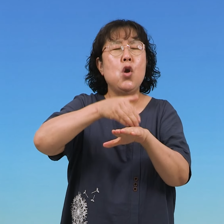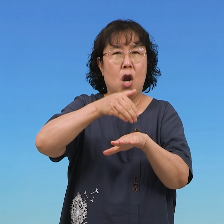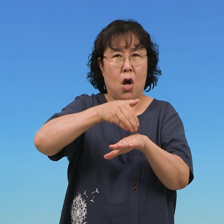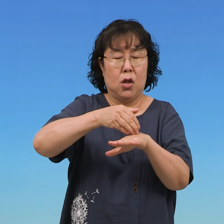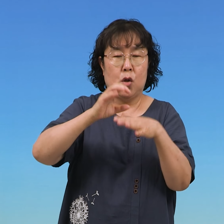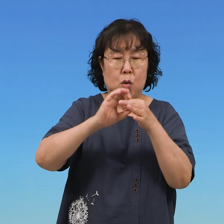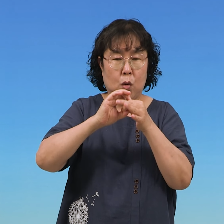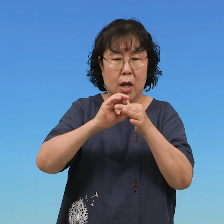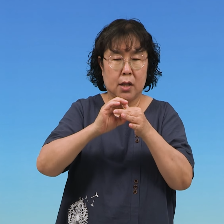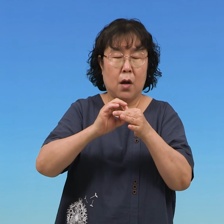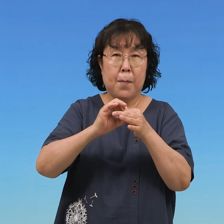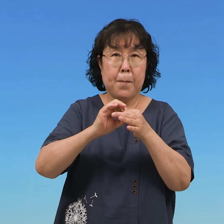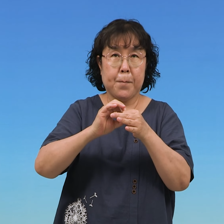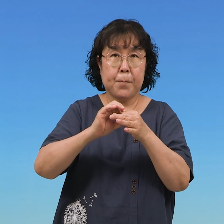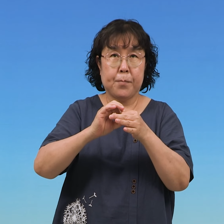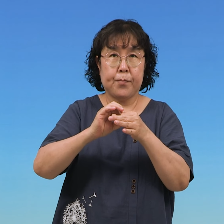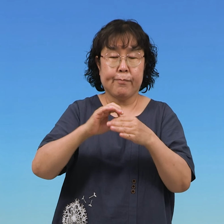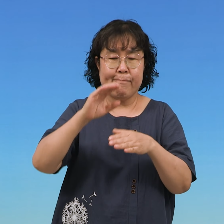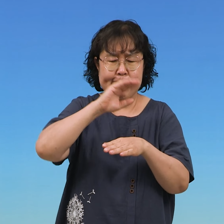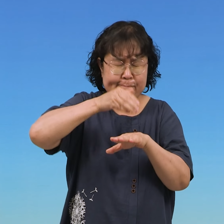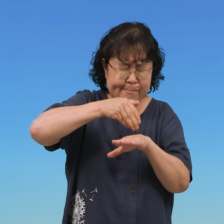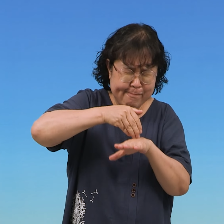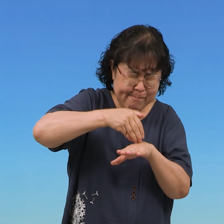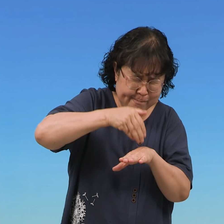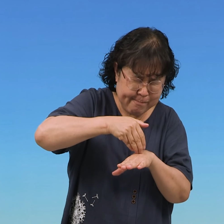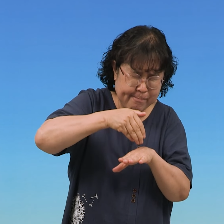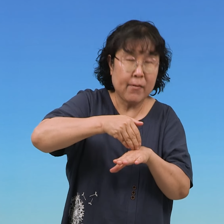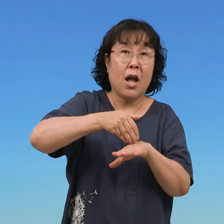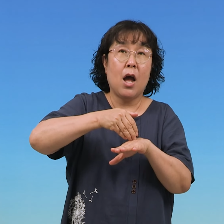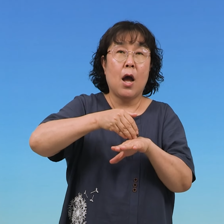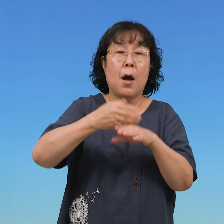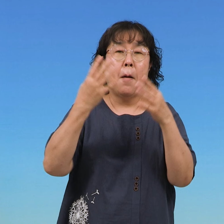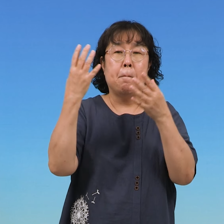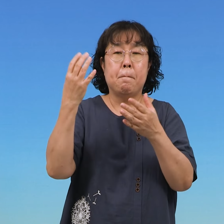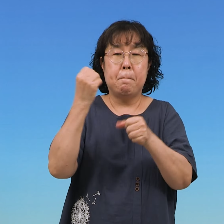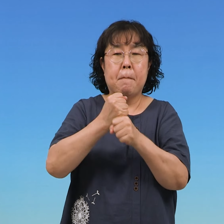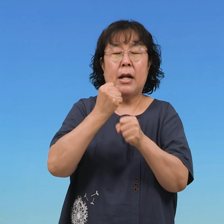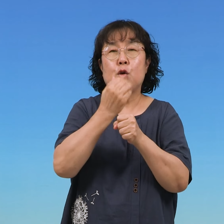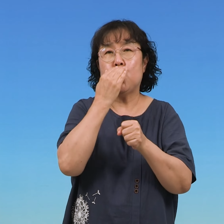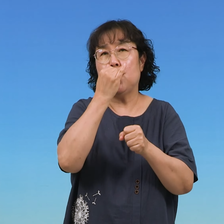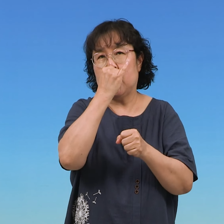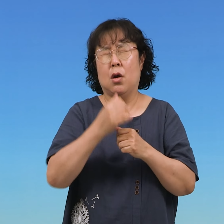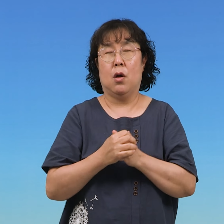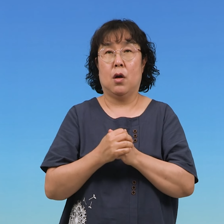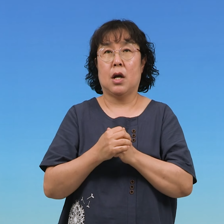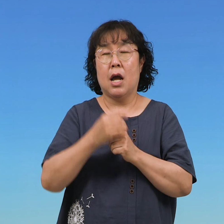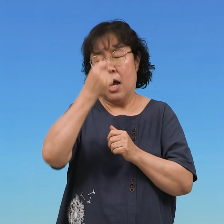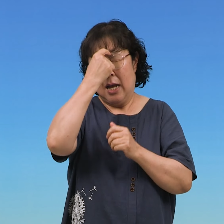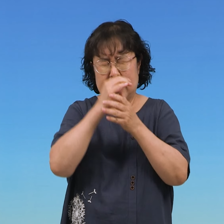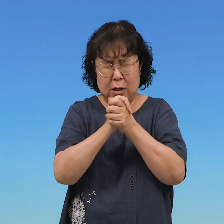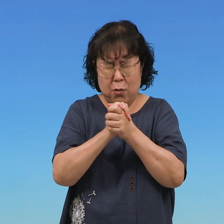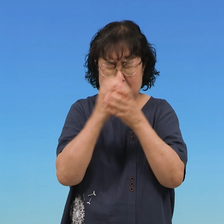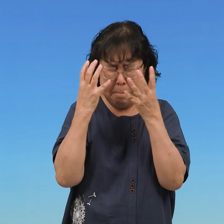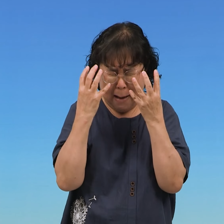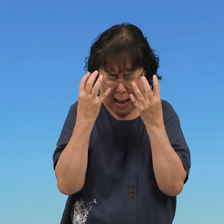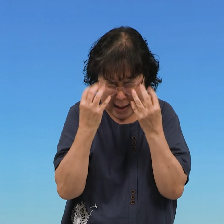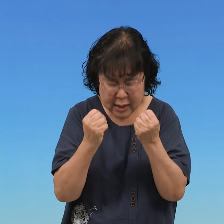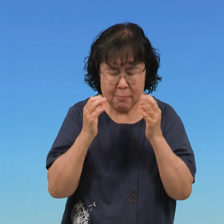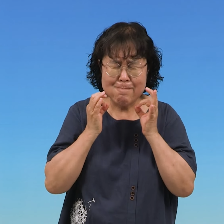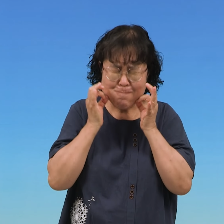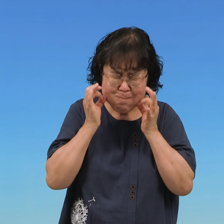이루어지는 겁니다. 저 권사님이 어떻게 기도가 저렇게 참 충만하게 됐나? 그만큼 노력을 했기